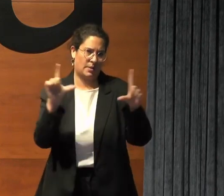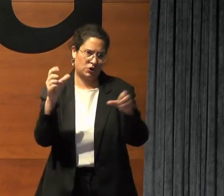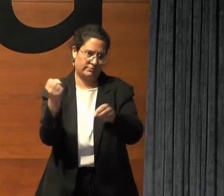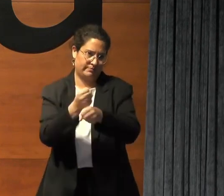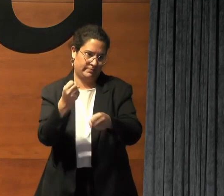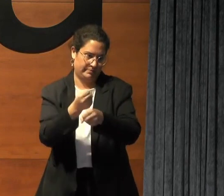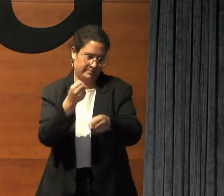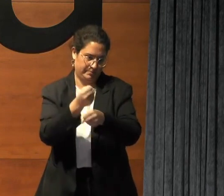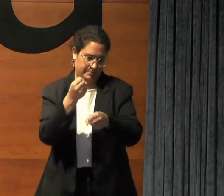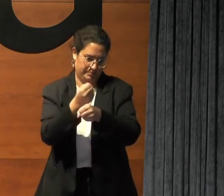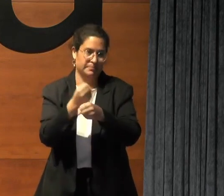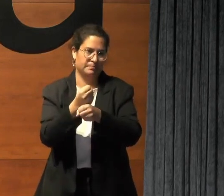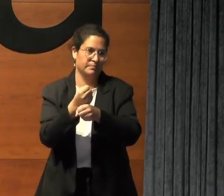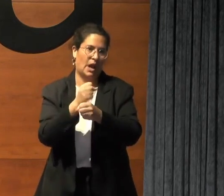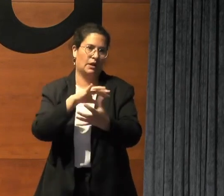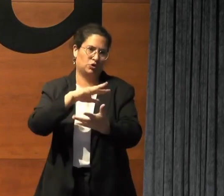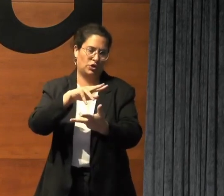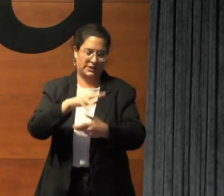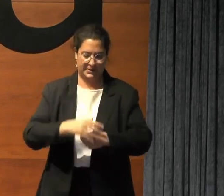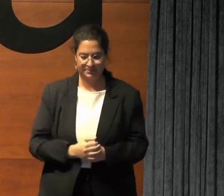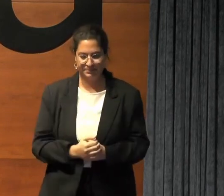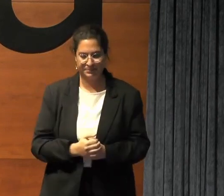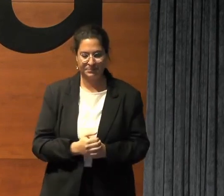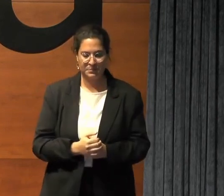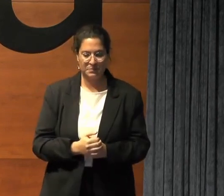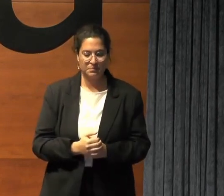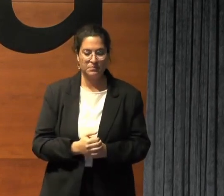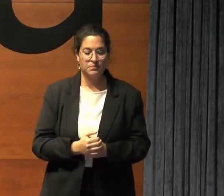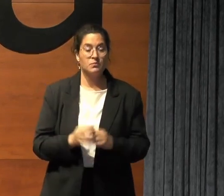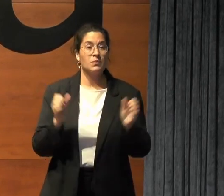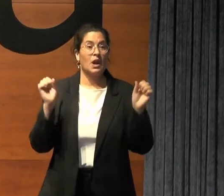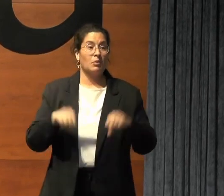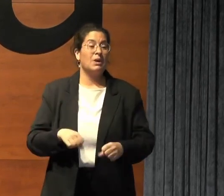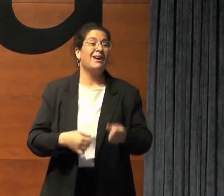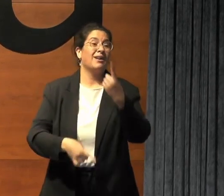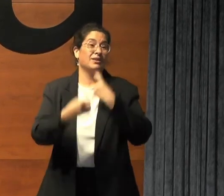que tenían experiencia de desempeñar su trabajo en las noticias.